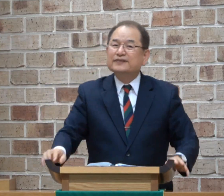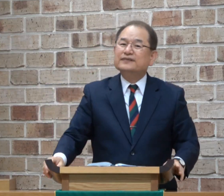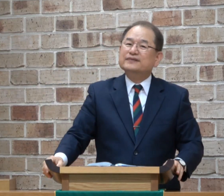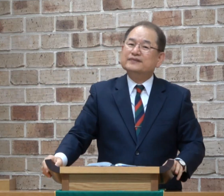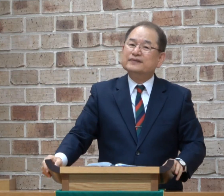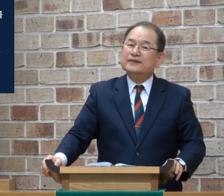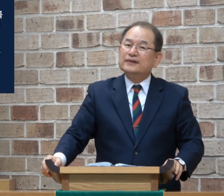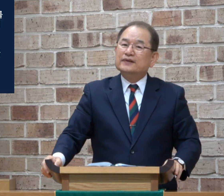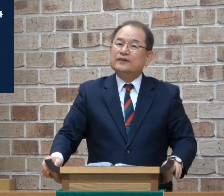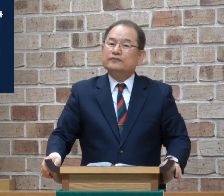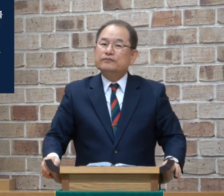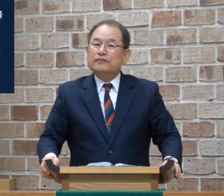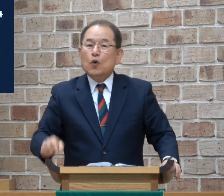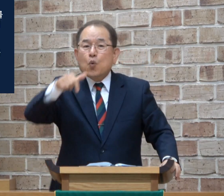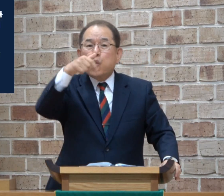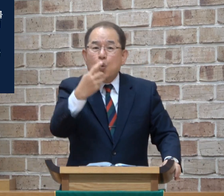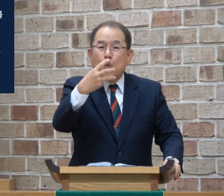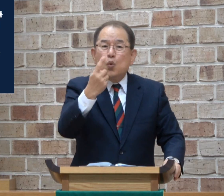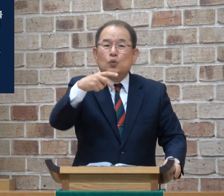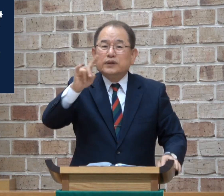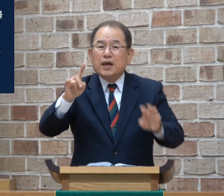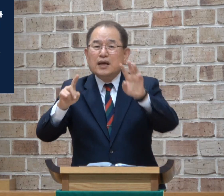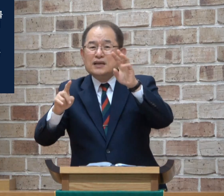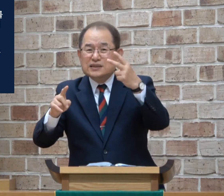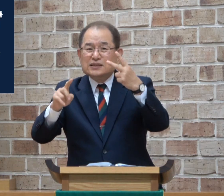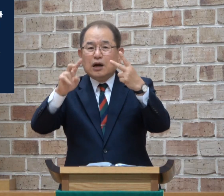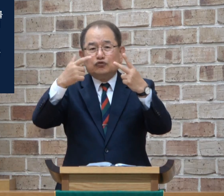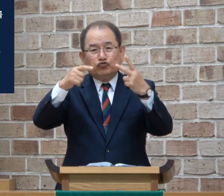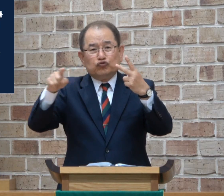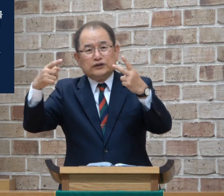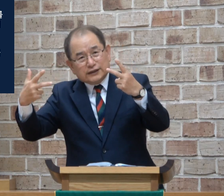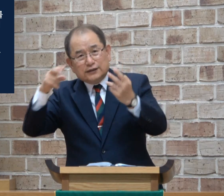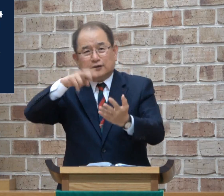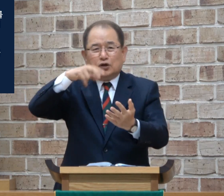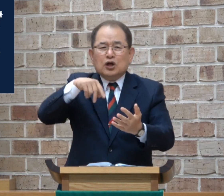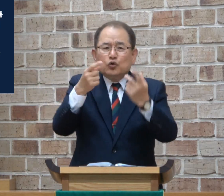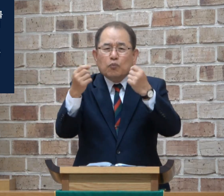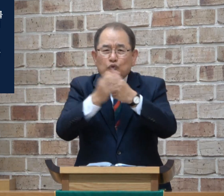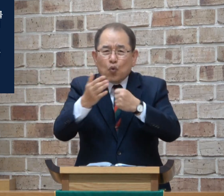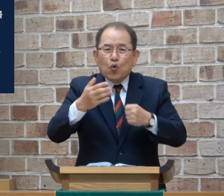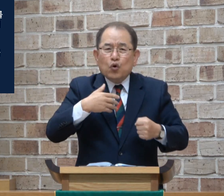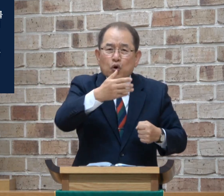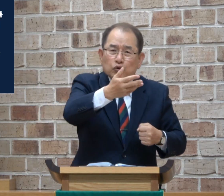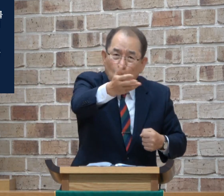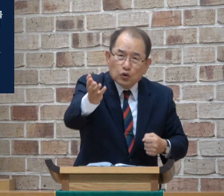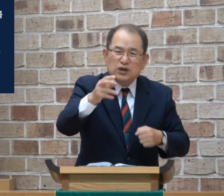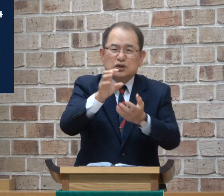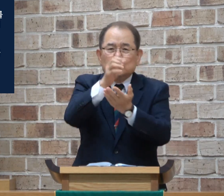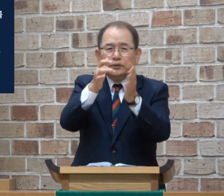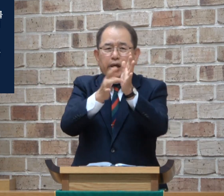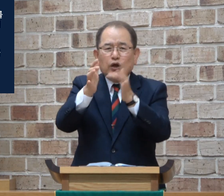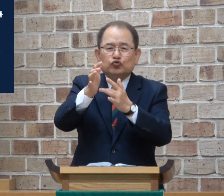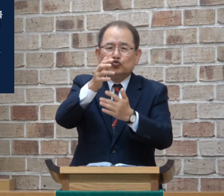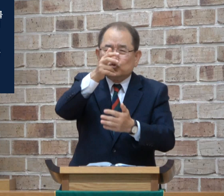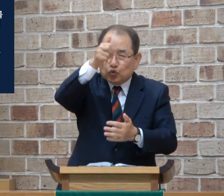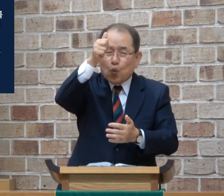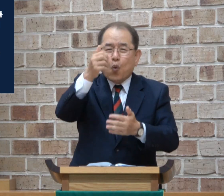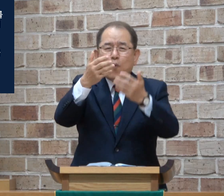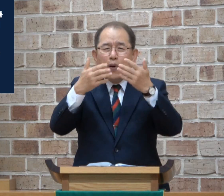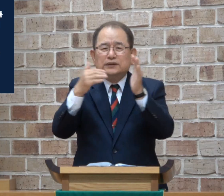골로새서 2장 6절에서 7절 말씀, 그러므로 너희가 그리스도 예수를 주로 받았으니 그